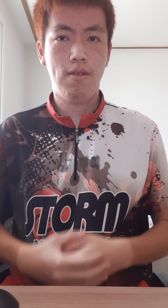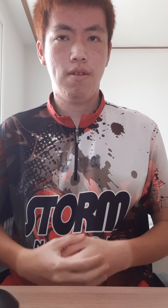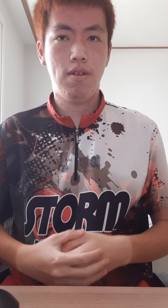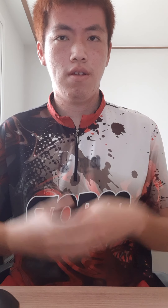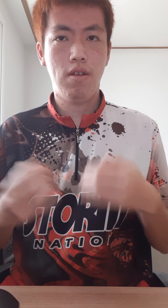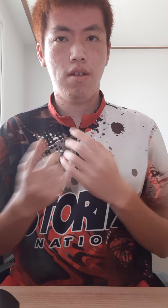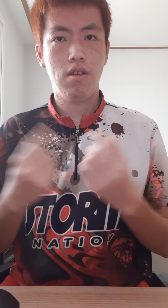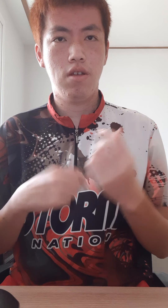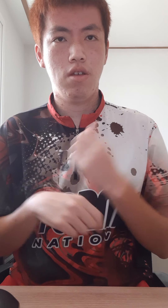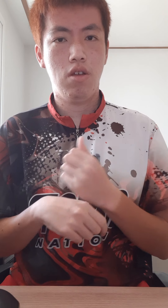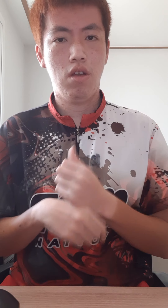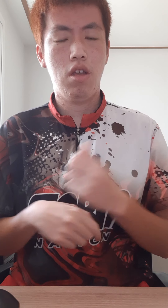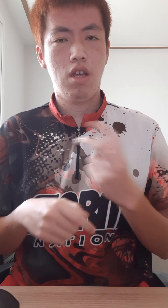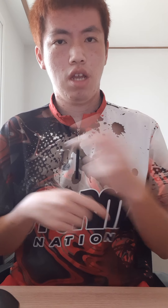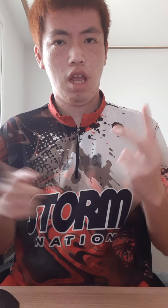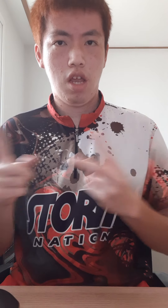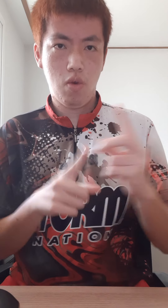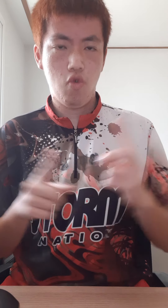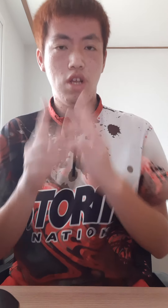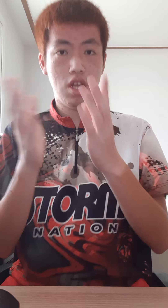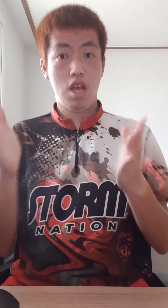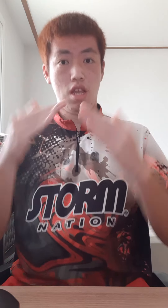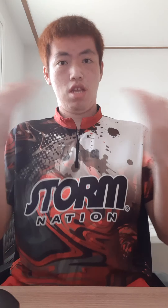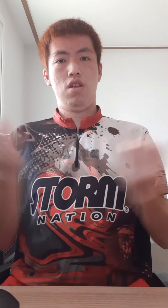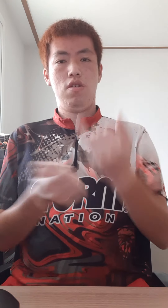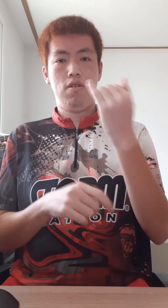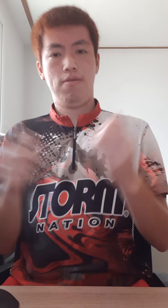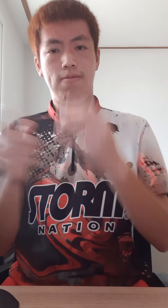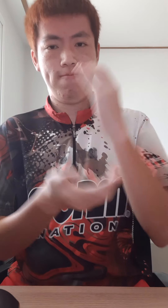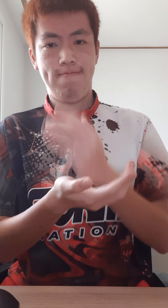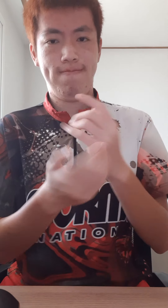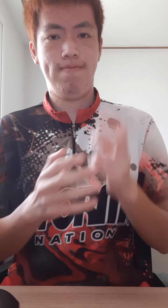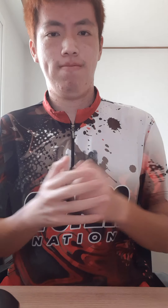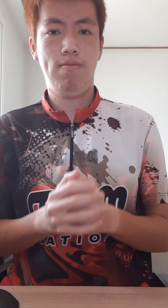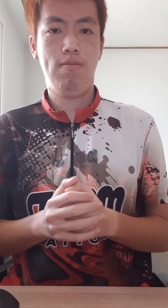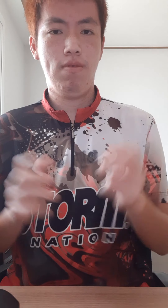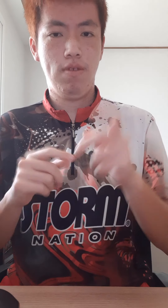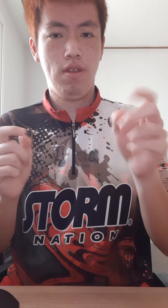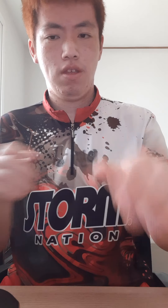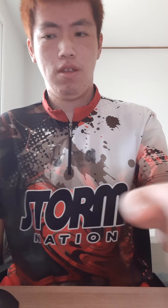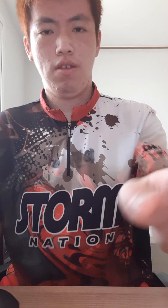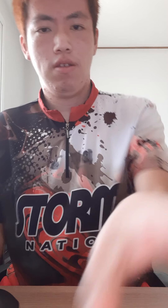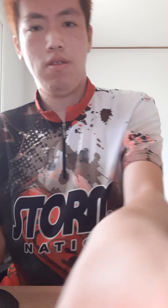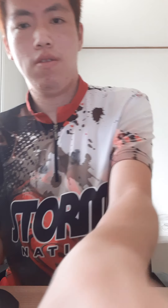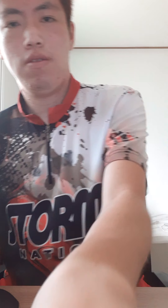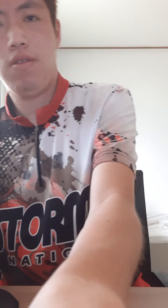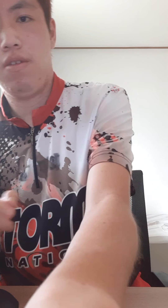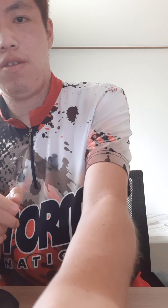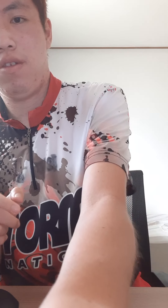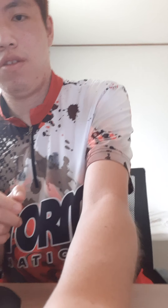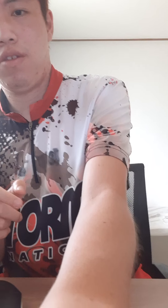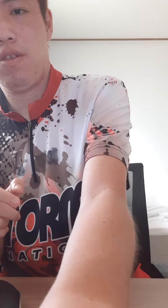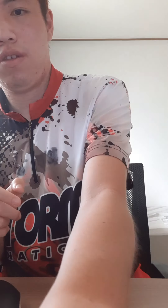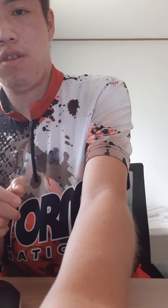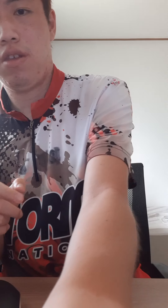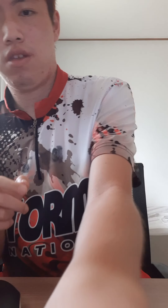우수 지역은 광주와 대전, 울산 등 6개 지역이 차지했으며 서울과 인천, 전북 지역은 분발이 필요한 것으로